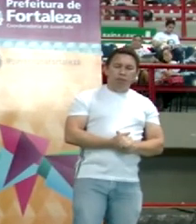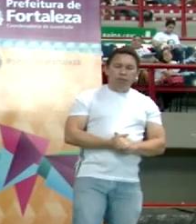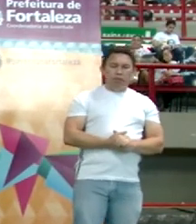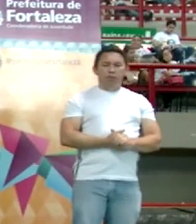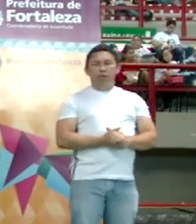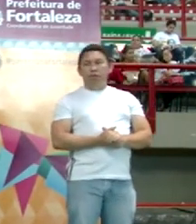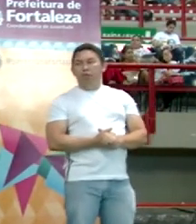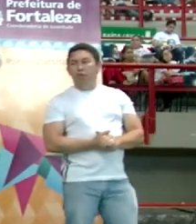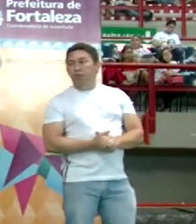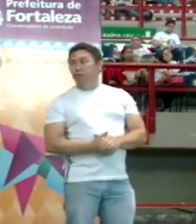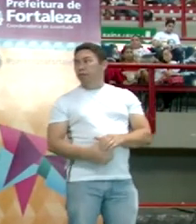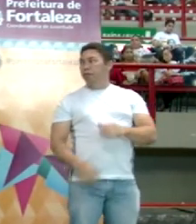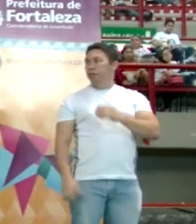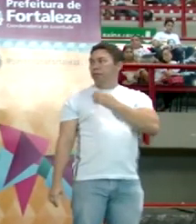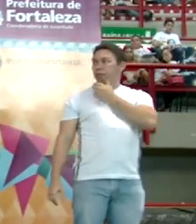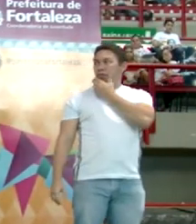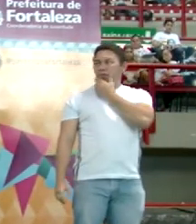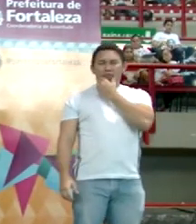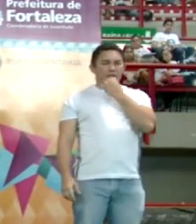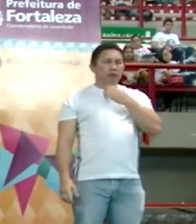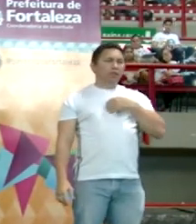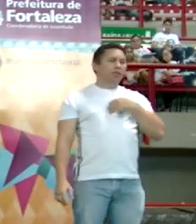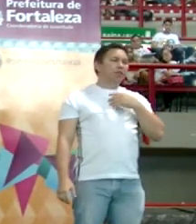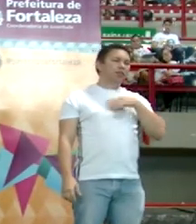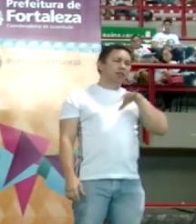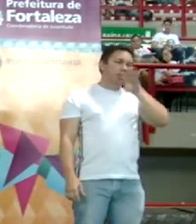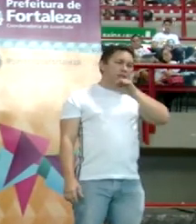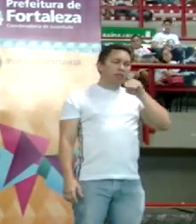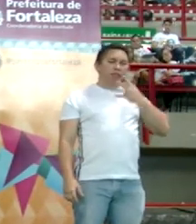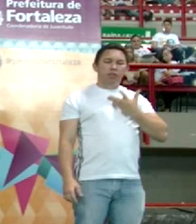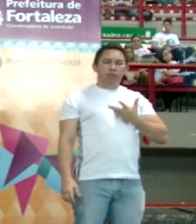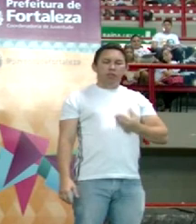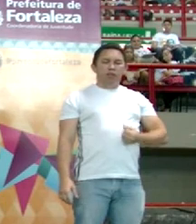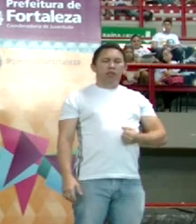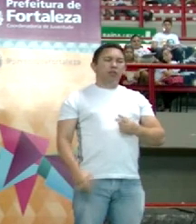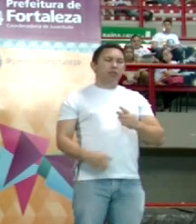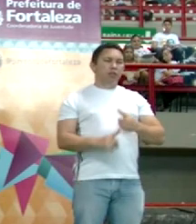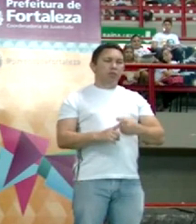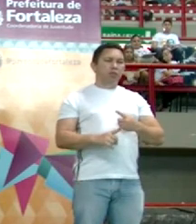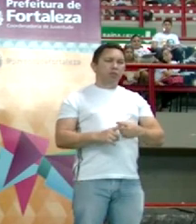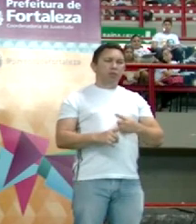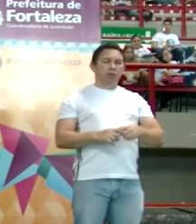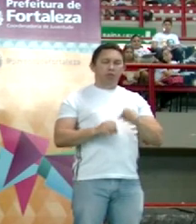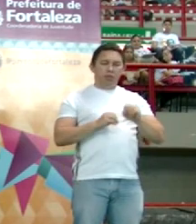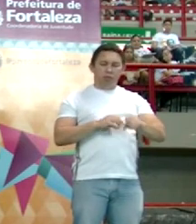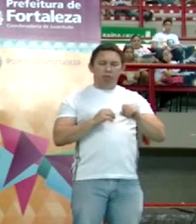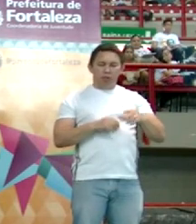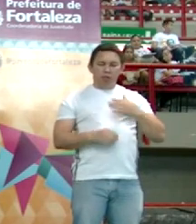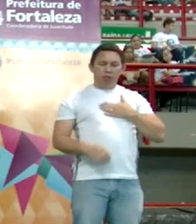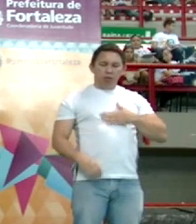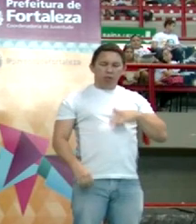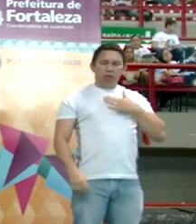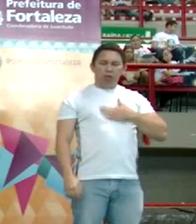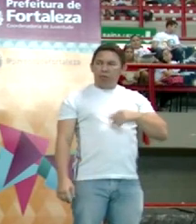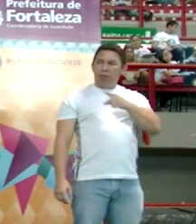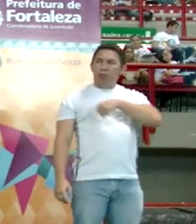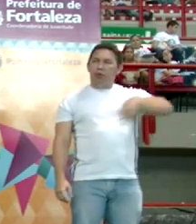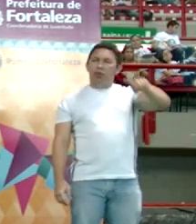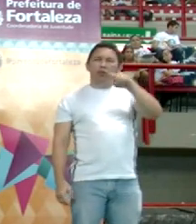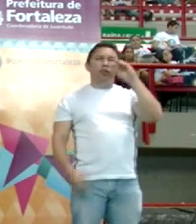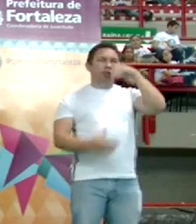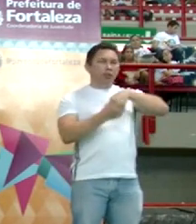Hoje é sábado. Estou com a voz meio cansada, passei o dia dando aula. Estou com a voz cansada, mas estamos aqui